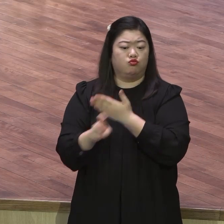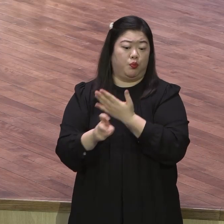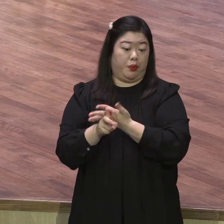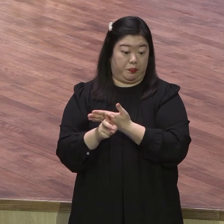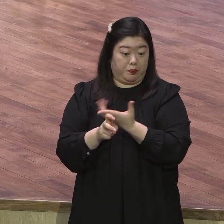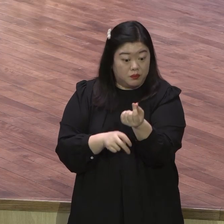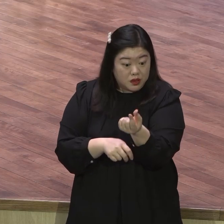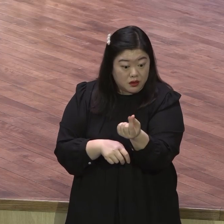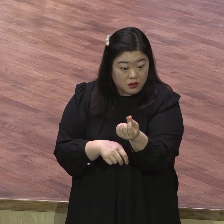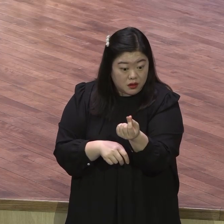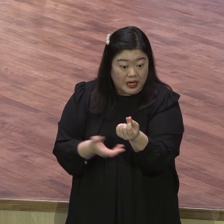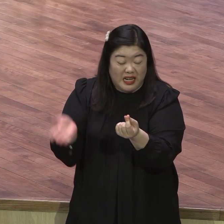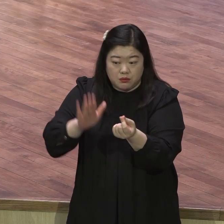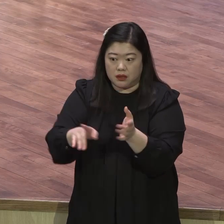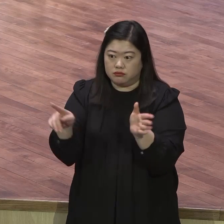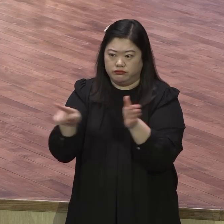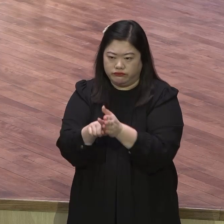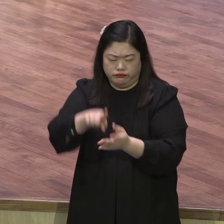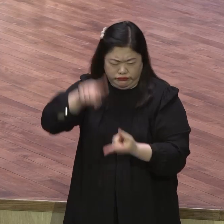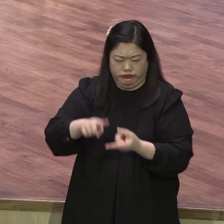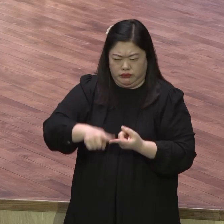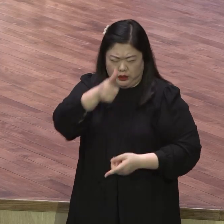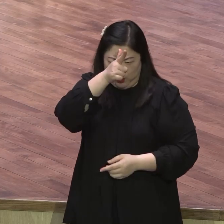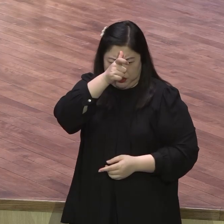담대히 부활의 증인 됐어요.